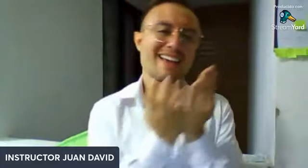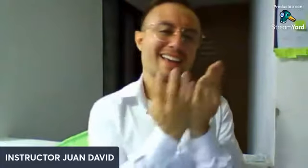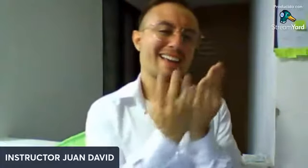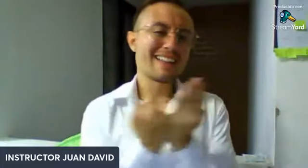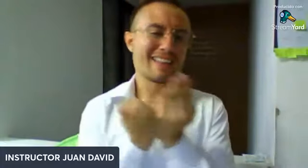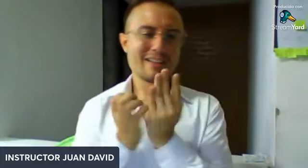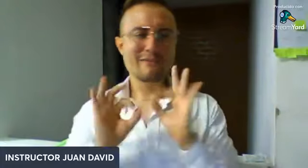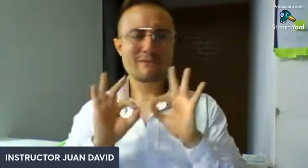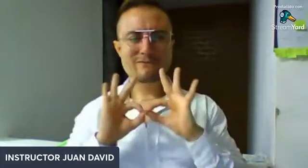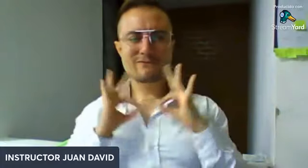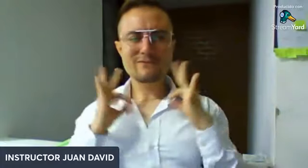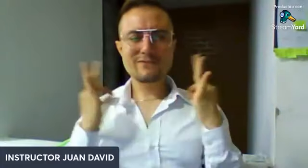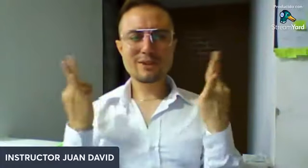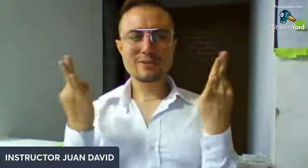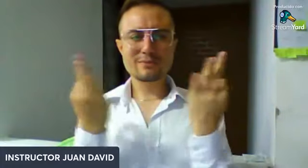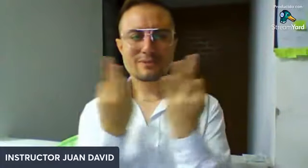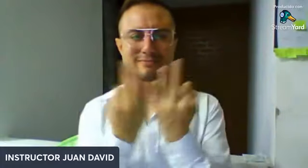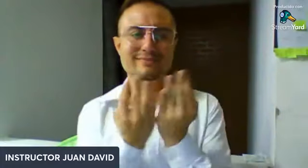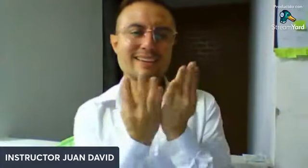Novena en familia.